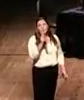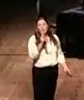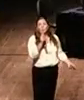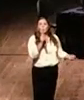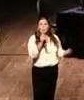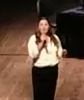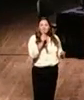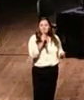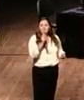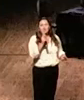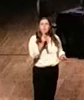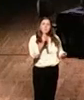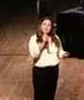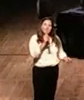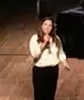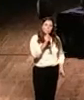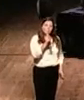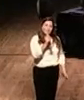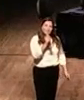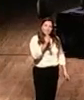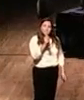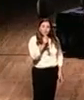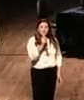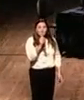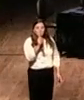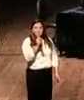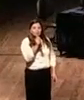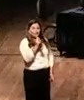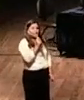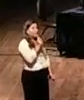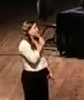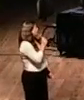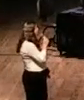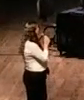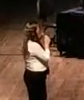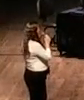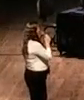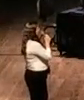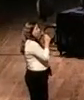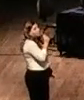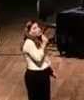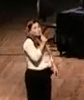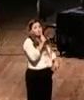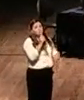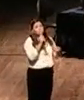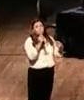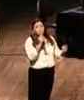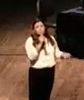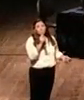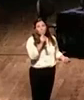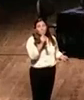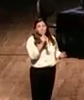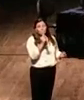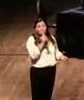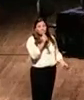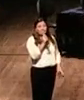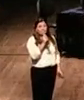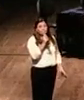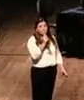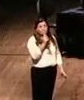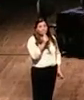técnica compete fazermos o planejamento alimentar e todas as suas